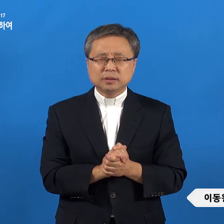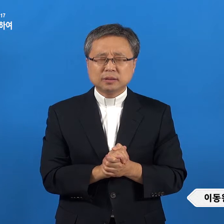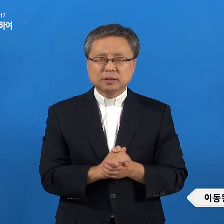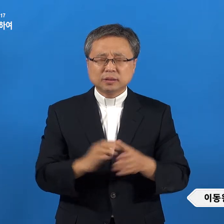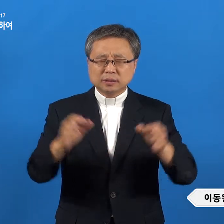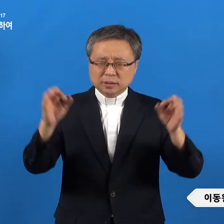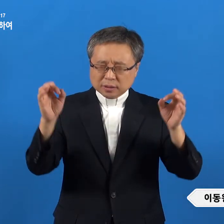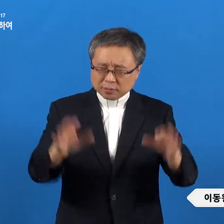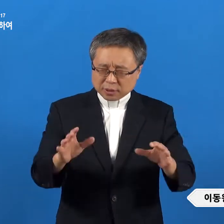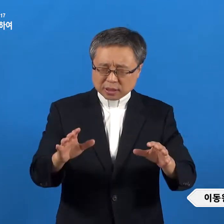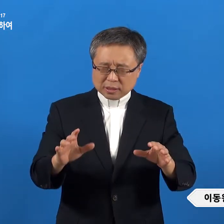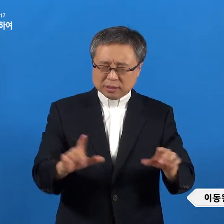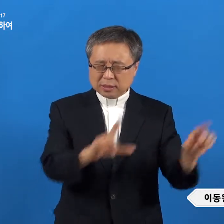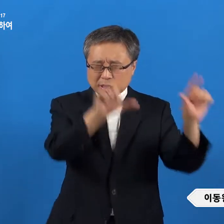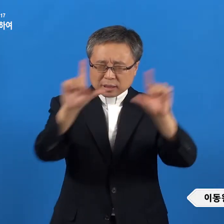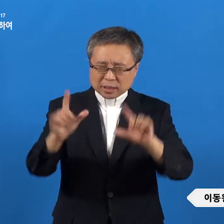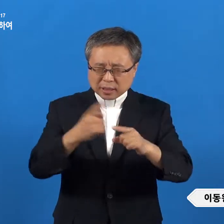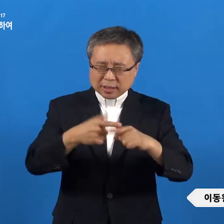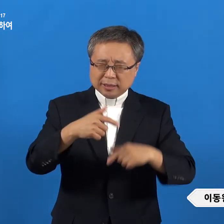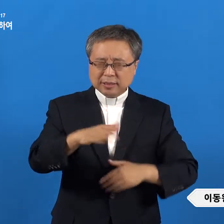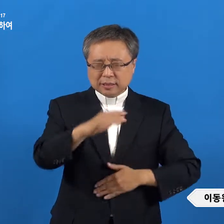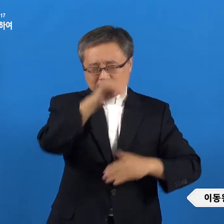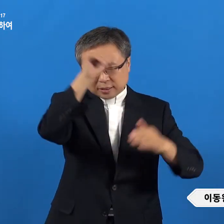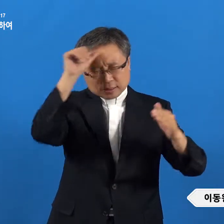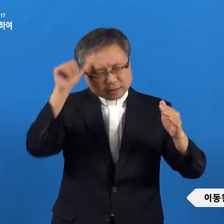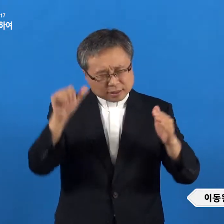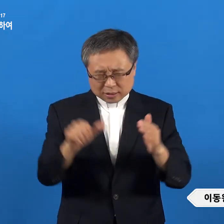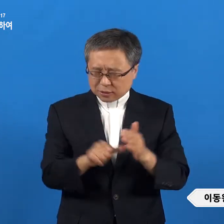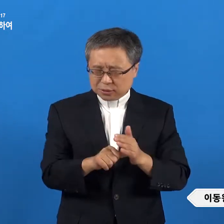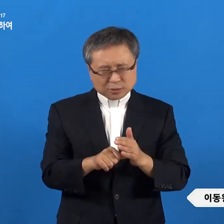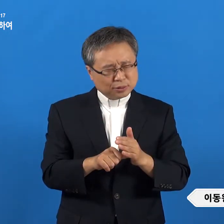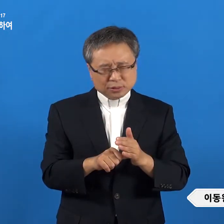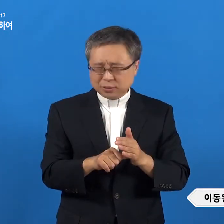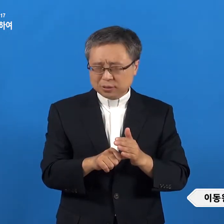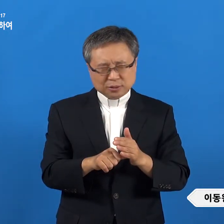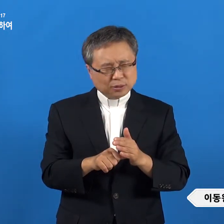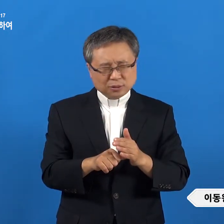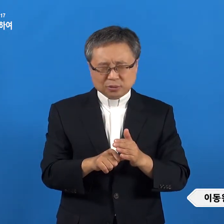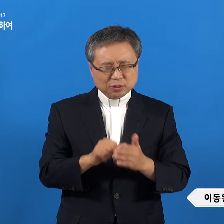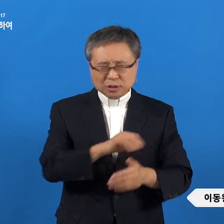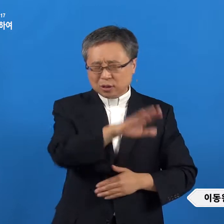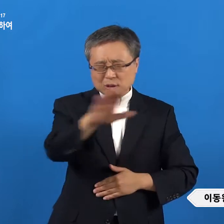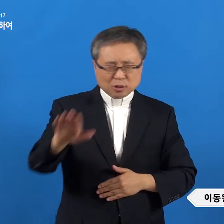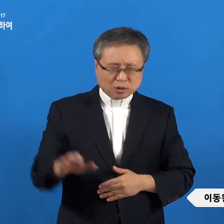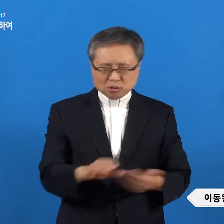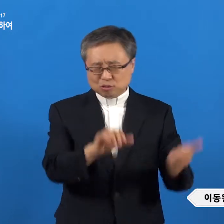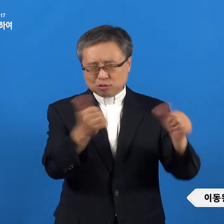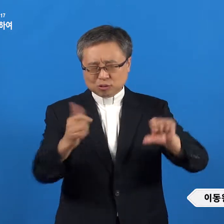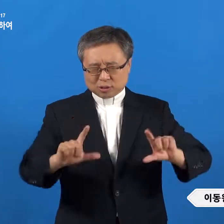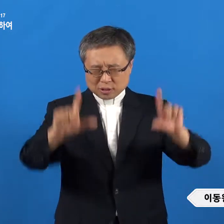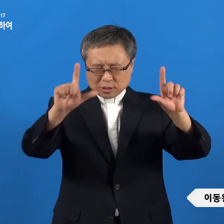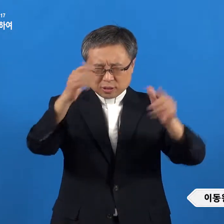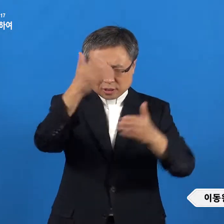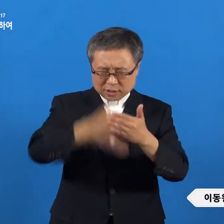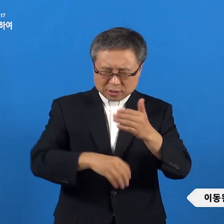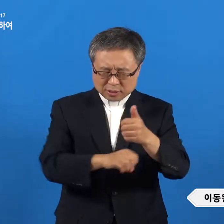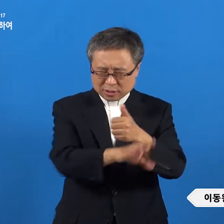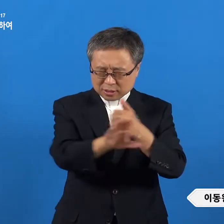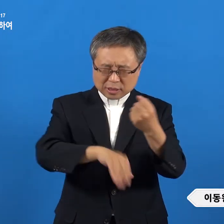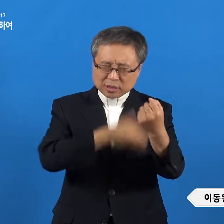짤막하게 살다가는 인생, 우리의 숨을 거두는 날 남기는 것은 영향력밖에 없습니다.